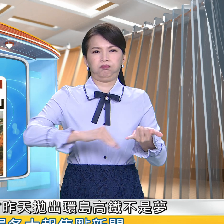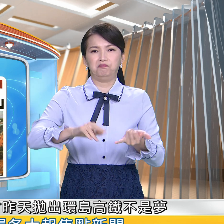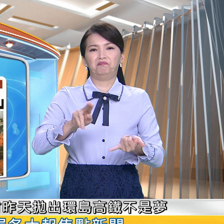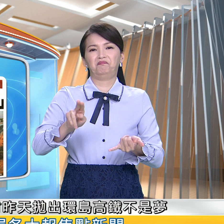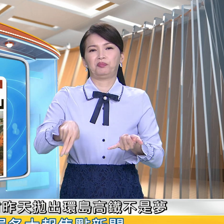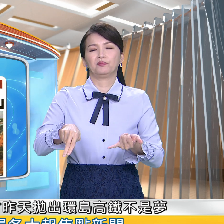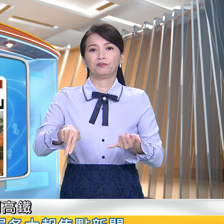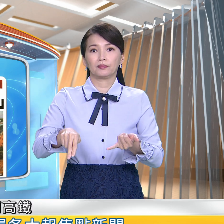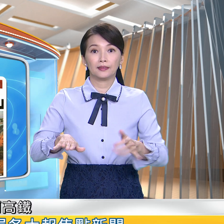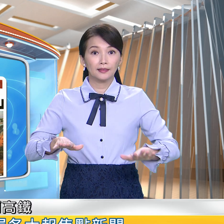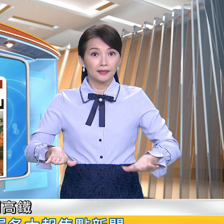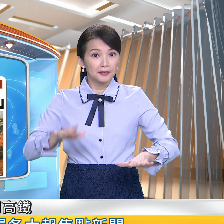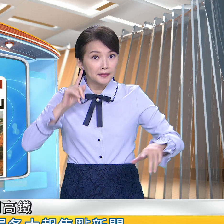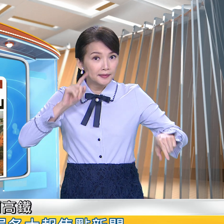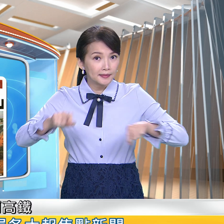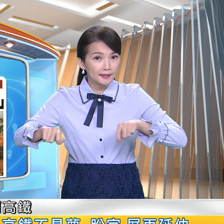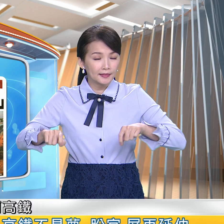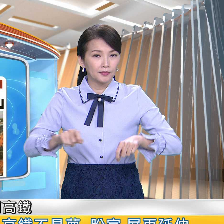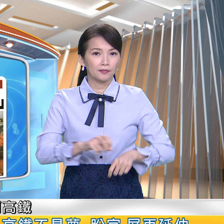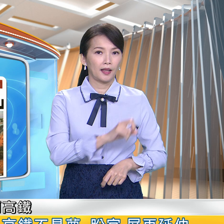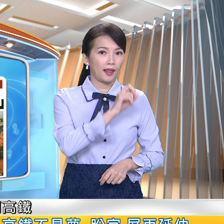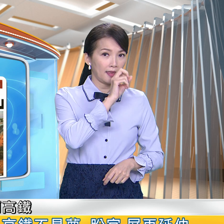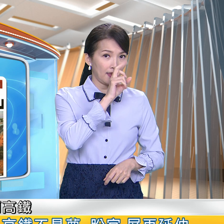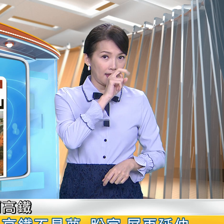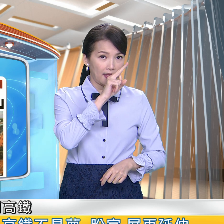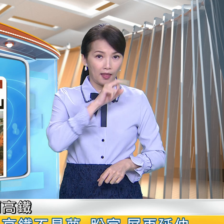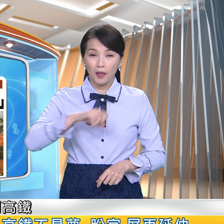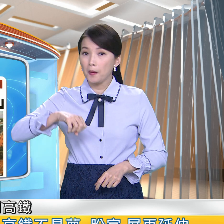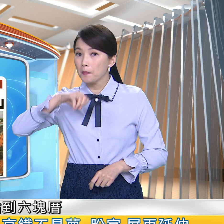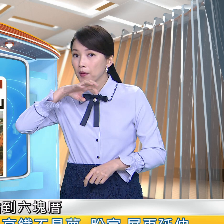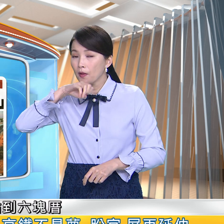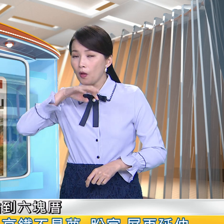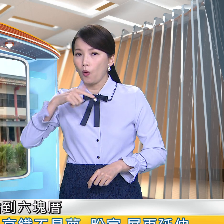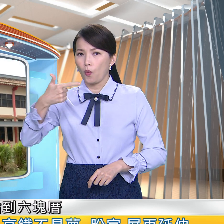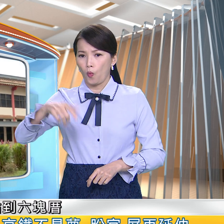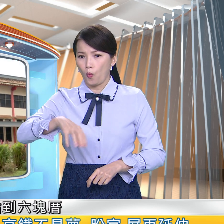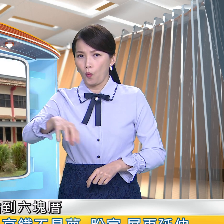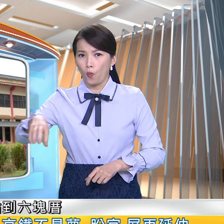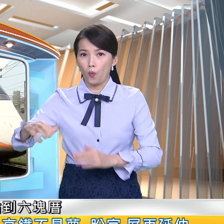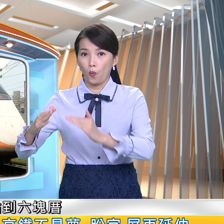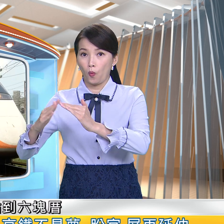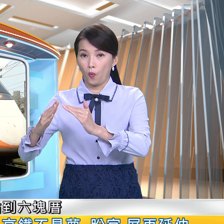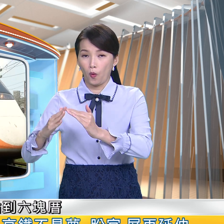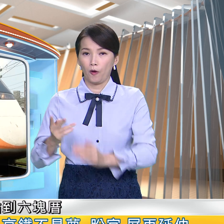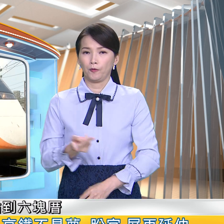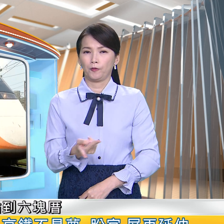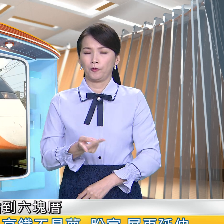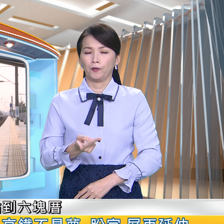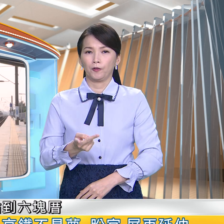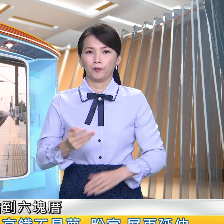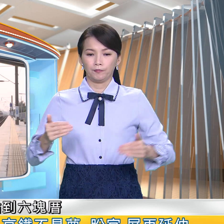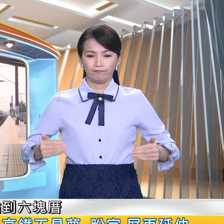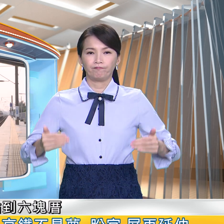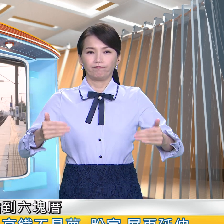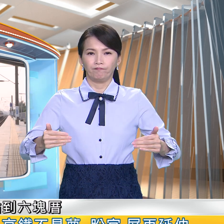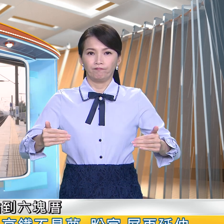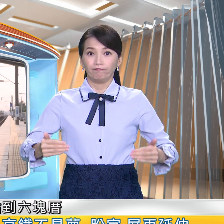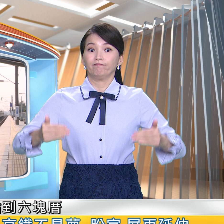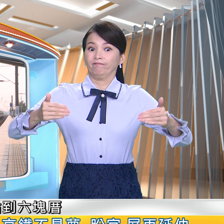梦，强调不管是宜兰高铁还是南延屏东站到6块厝，都